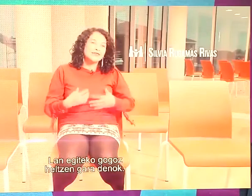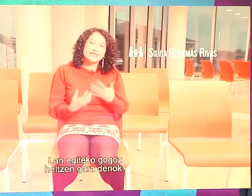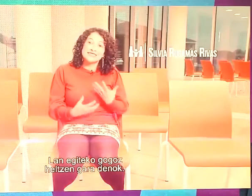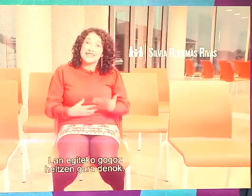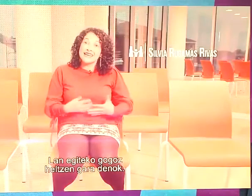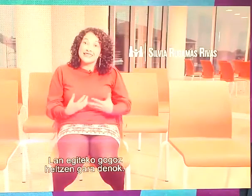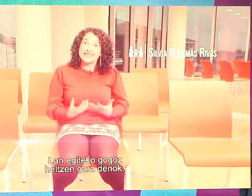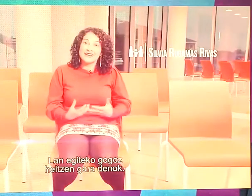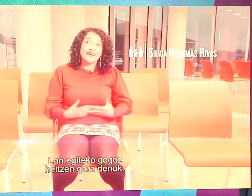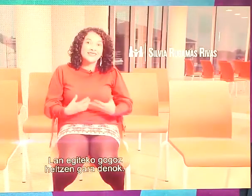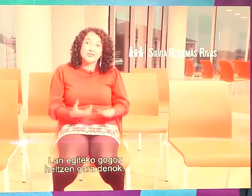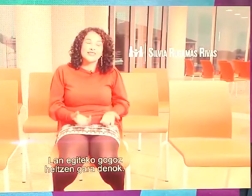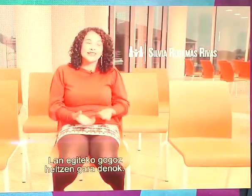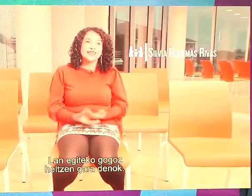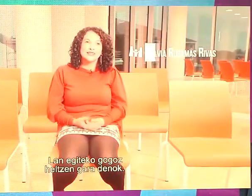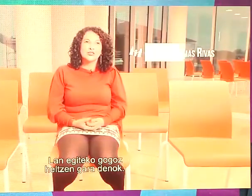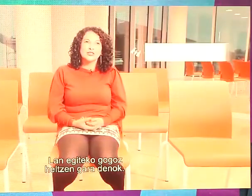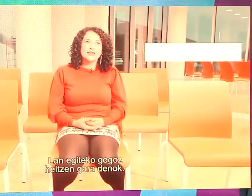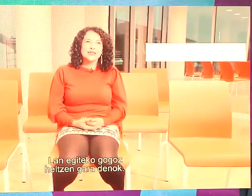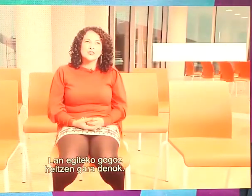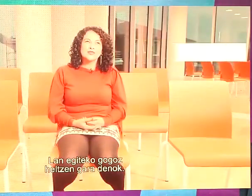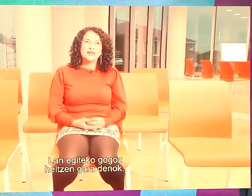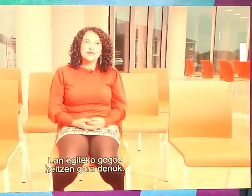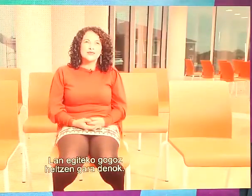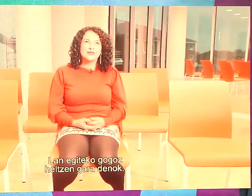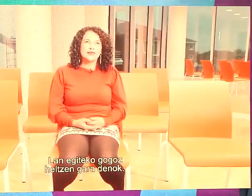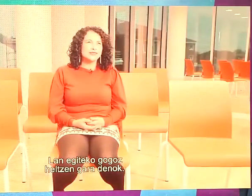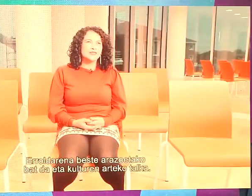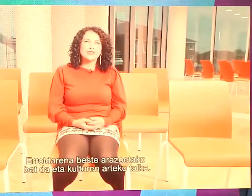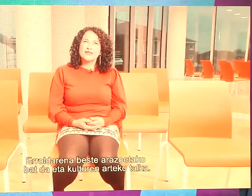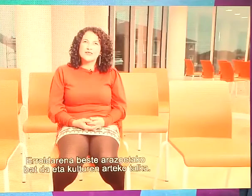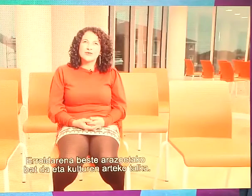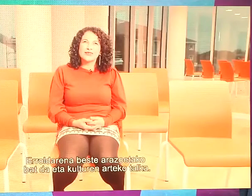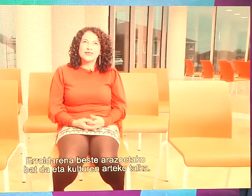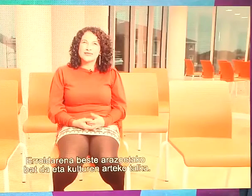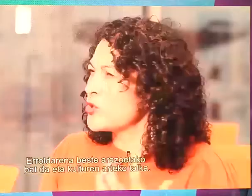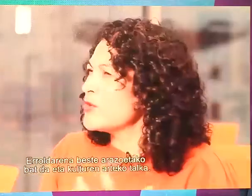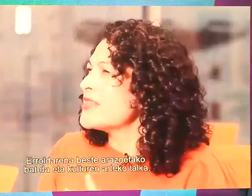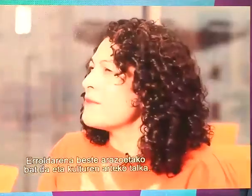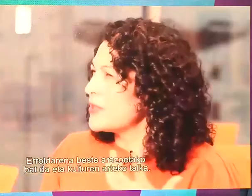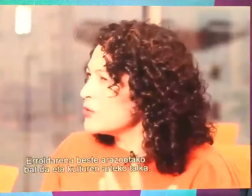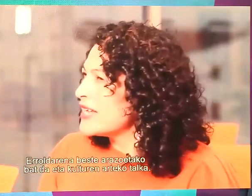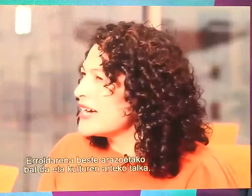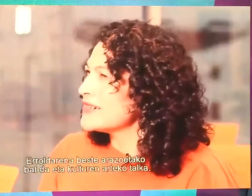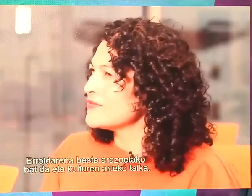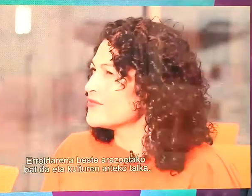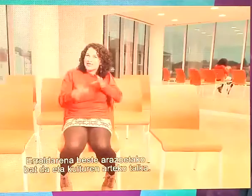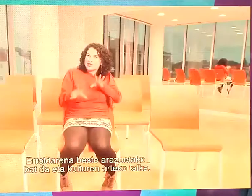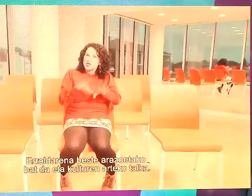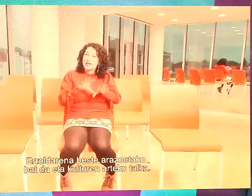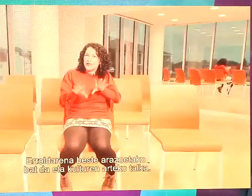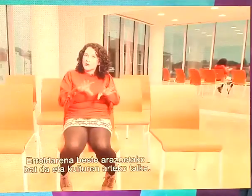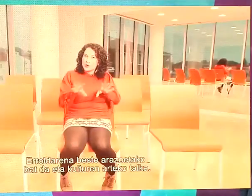trabajar, con esa ansiedad de trabajar, de sostener y tal. Esa es una de las dificultades y otra dificultades es cómo te empadronan,